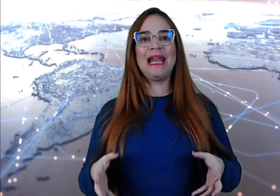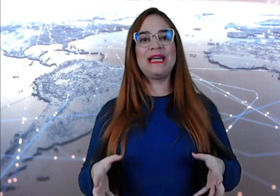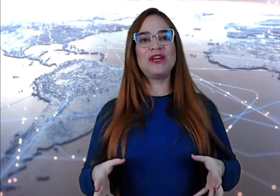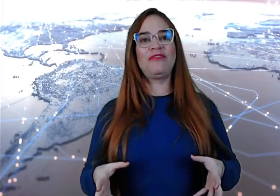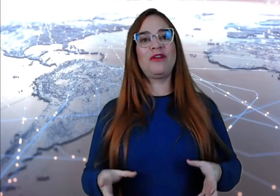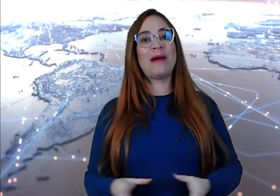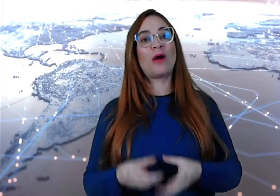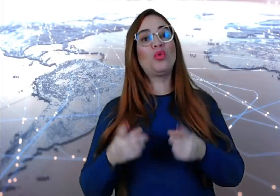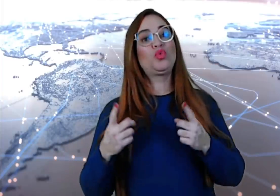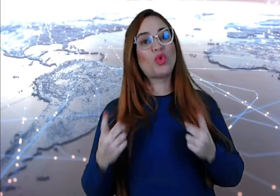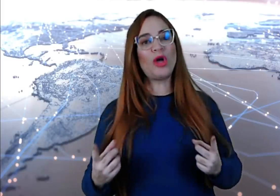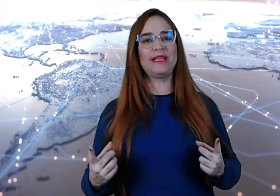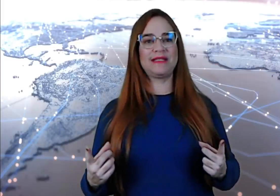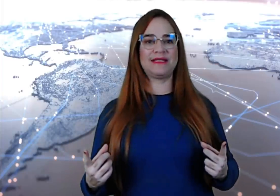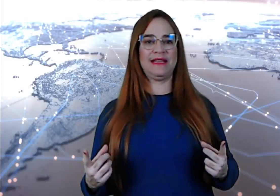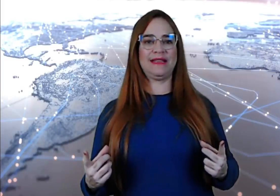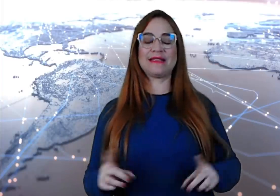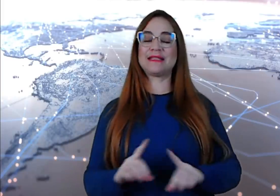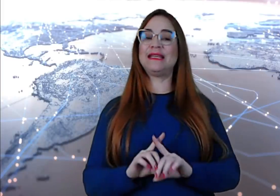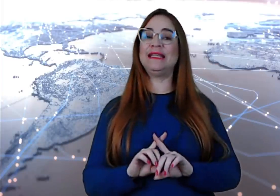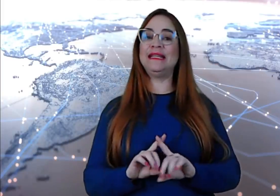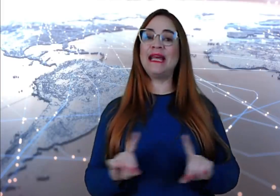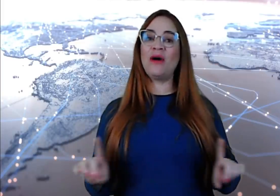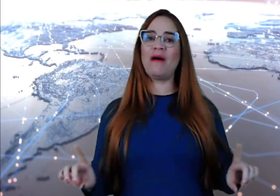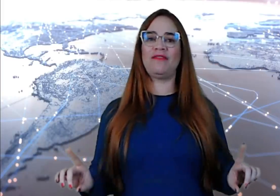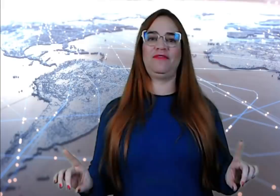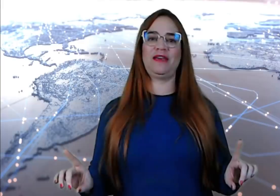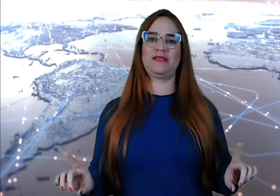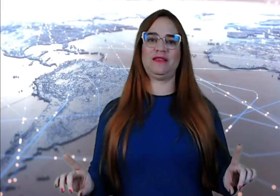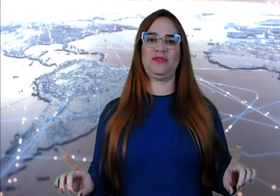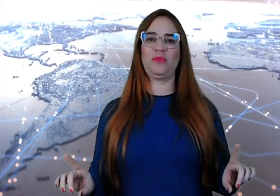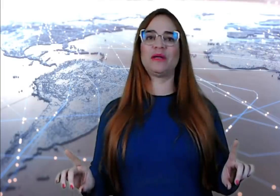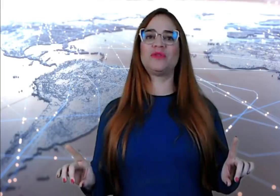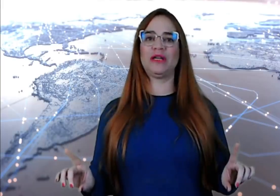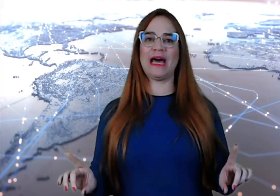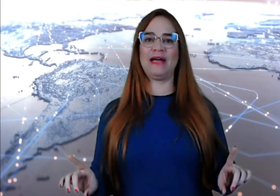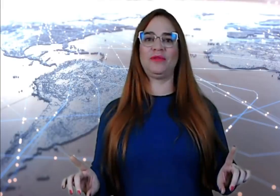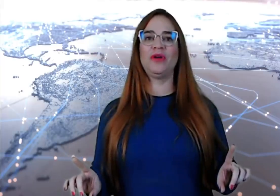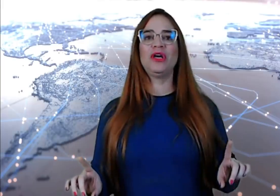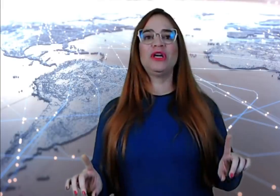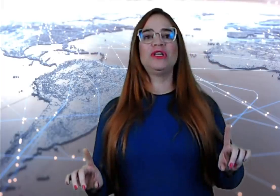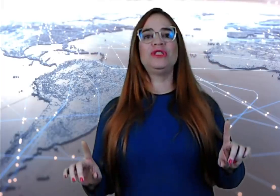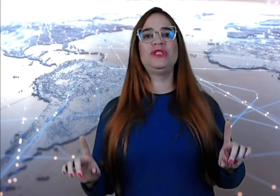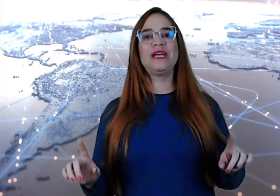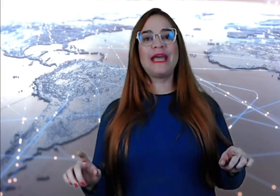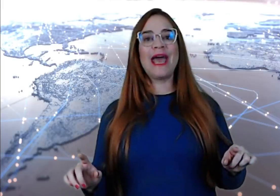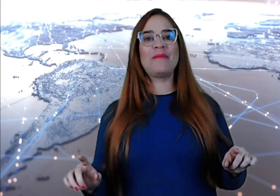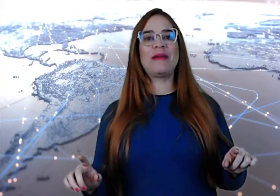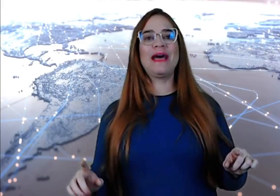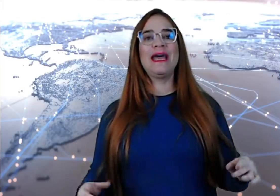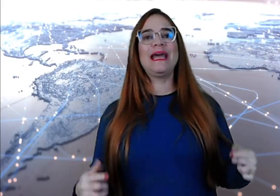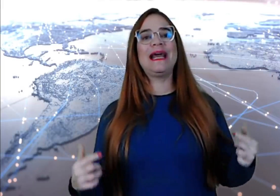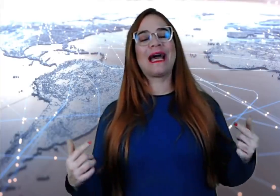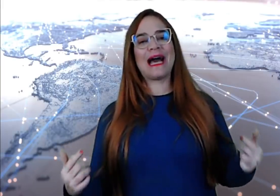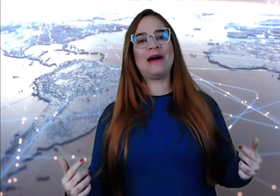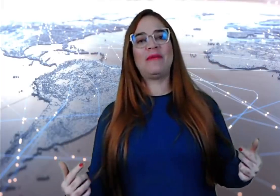de afirmar com todas as letras que não havia sido pressionado, de quebra ele acaba